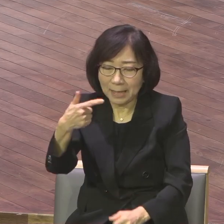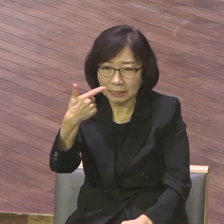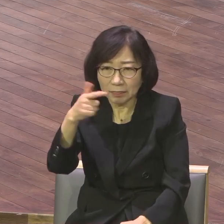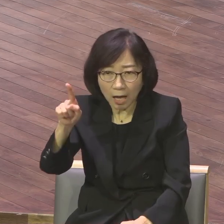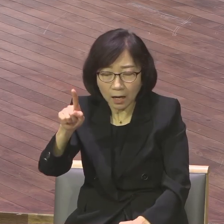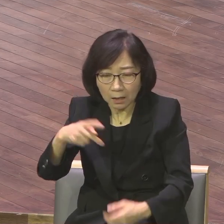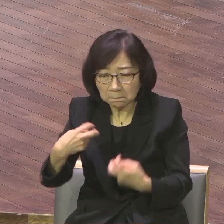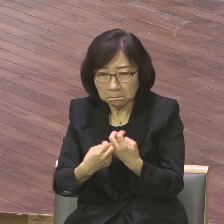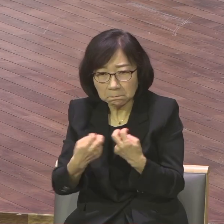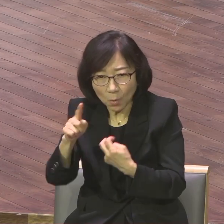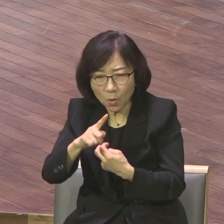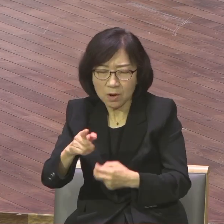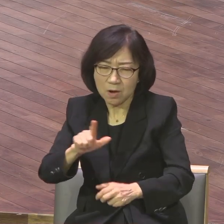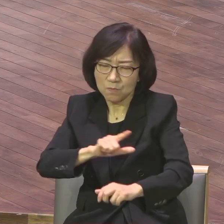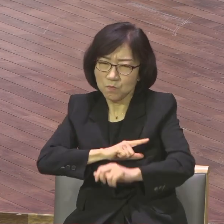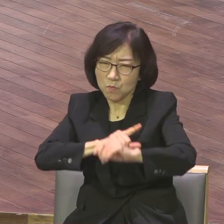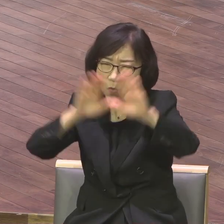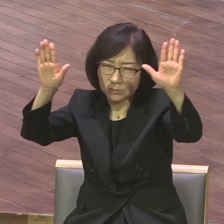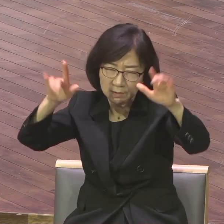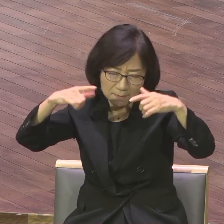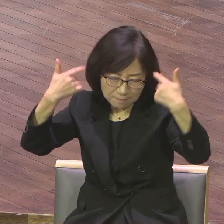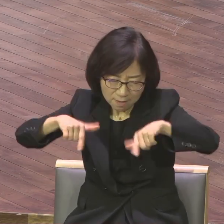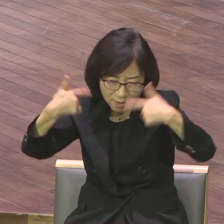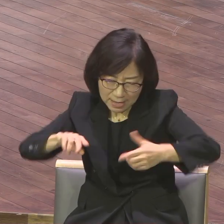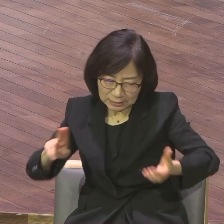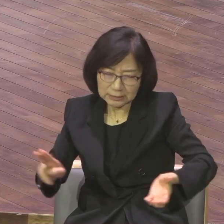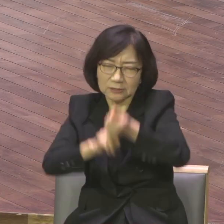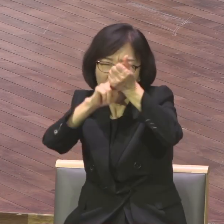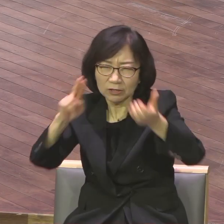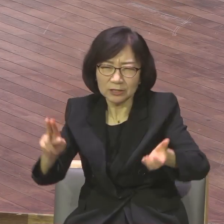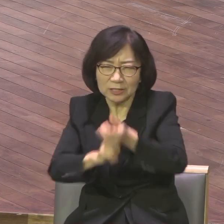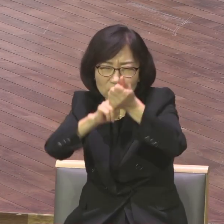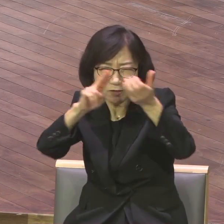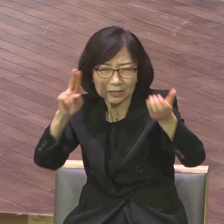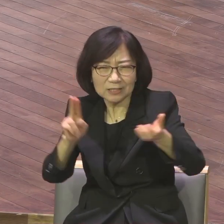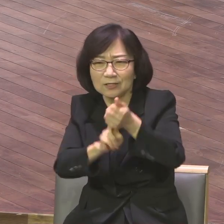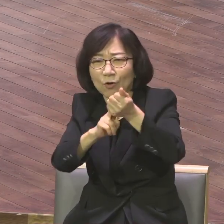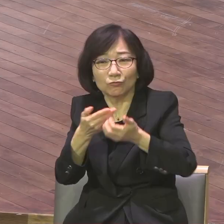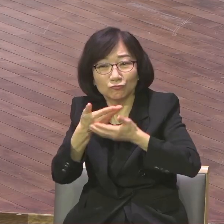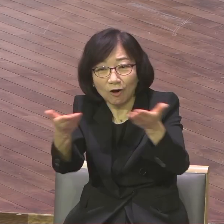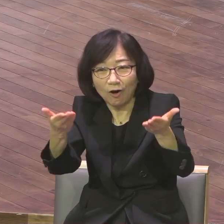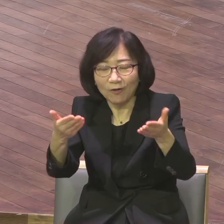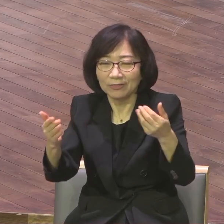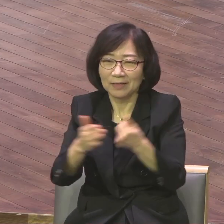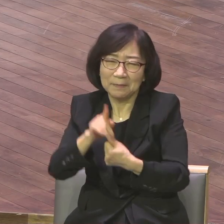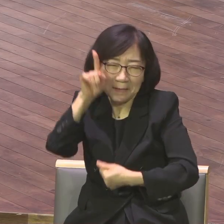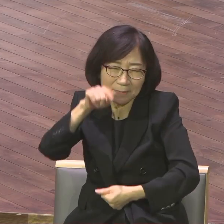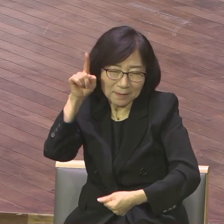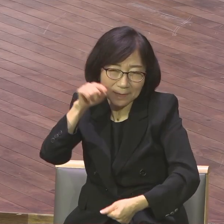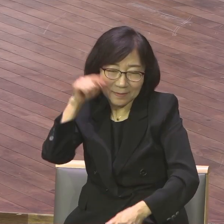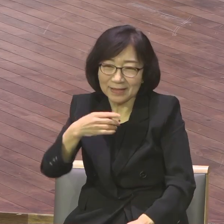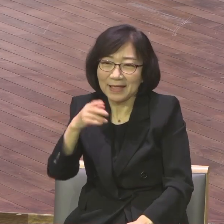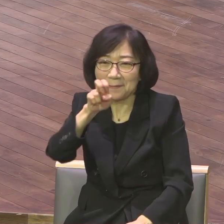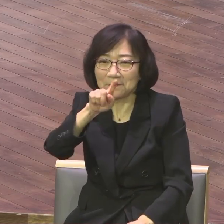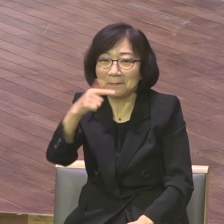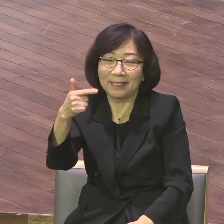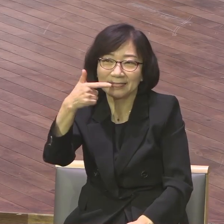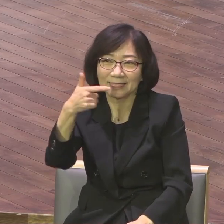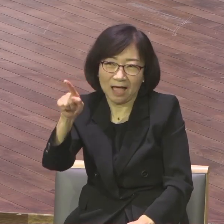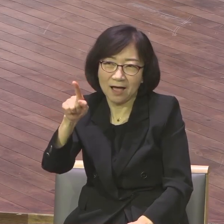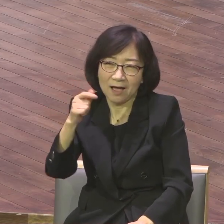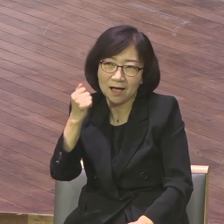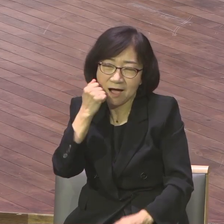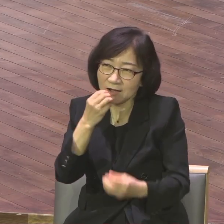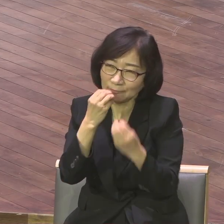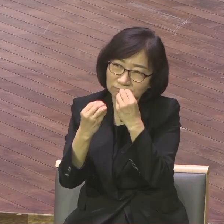행해서 그렇게 자기 조상들이 만나를 먹은 것으로 착각하고 있어요. 모세가 기적을 행했어요. 자,